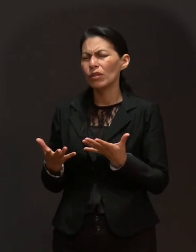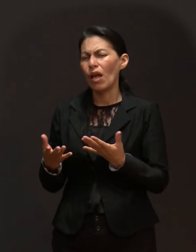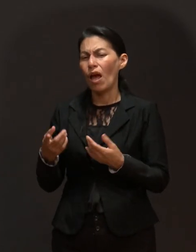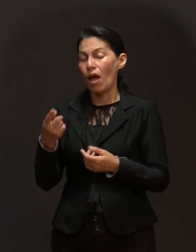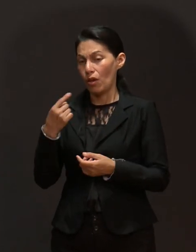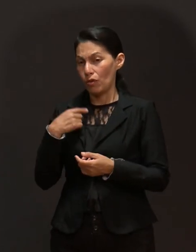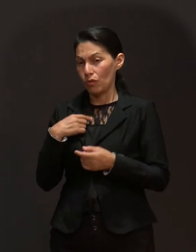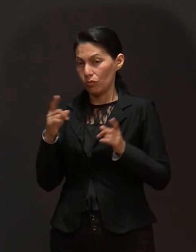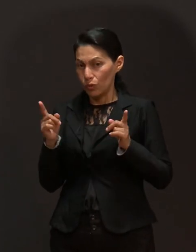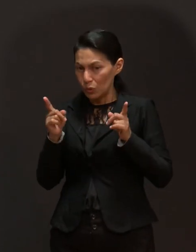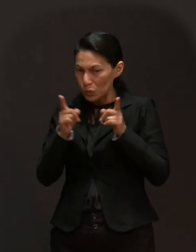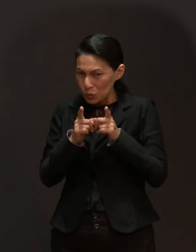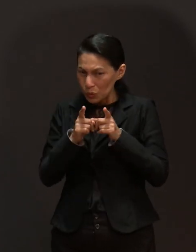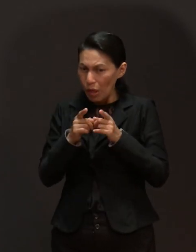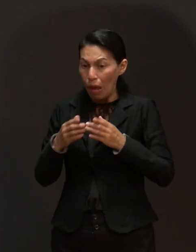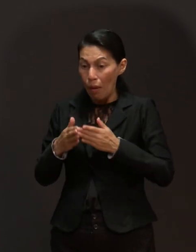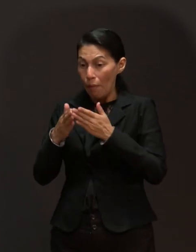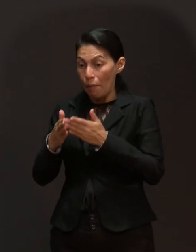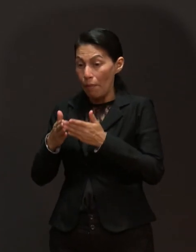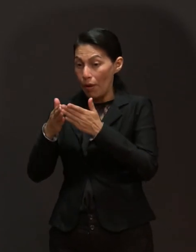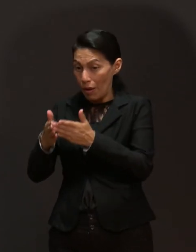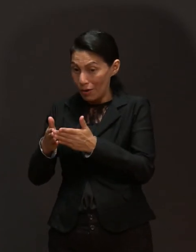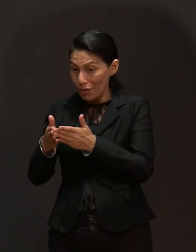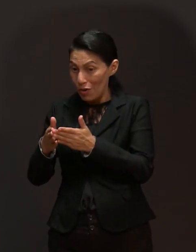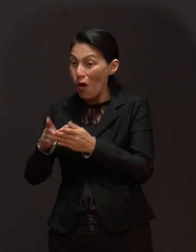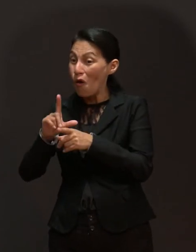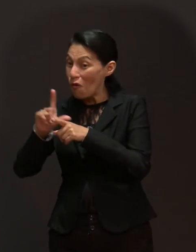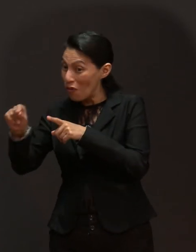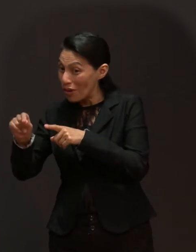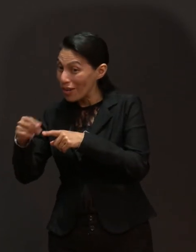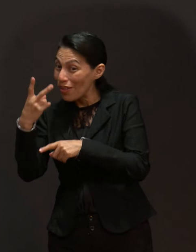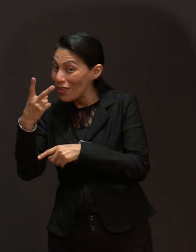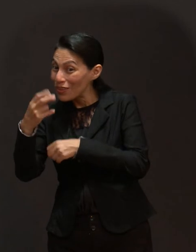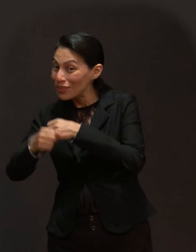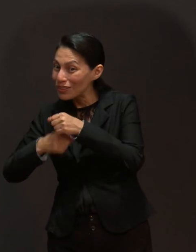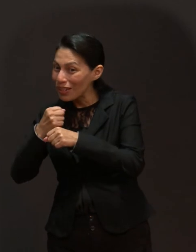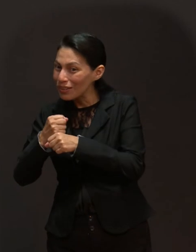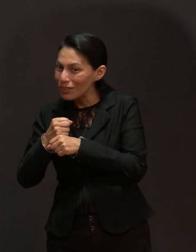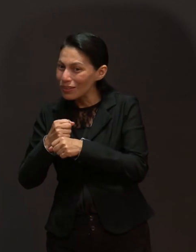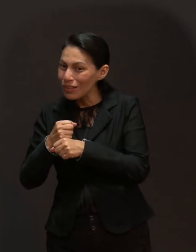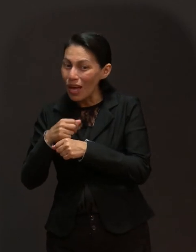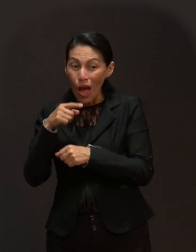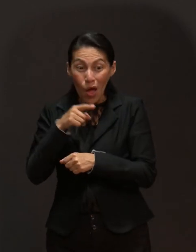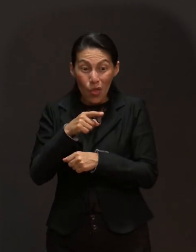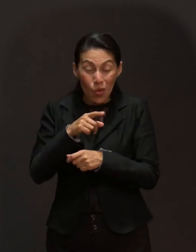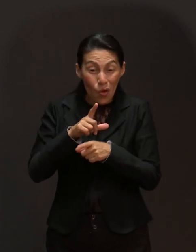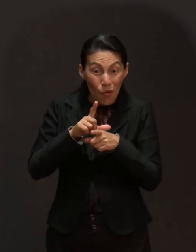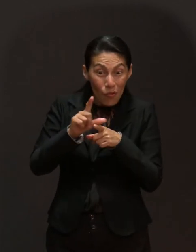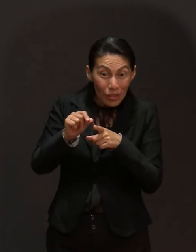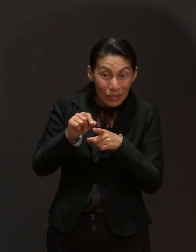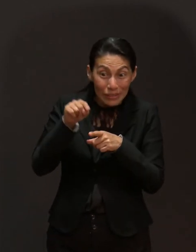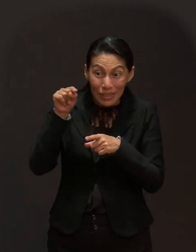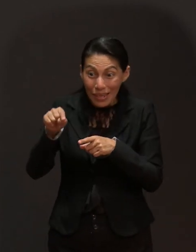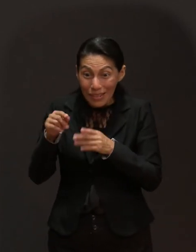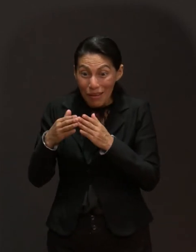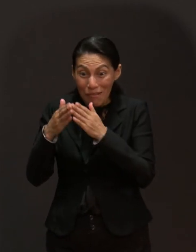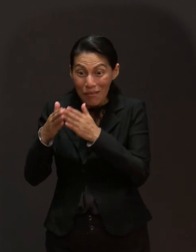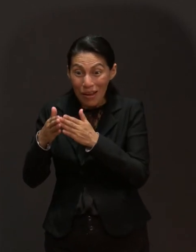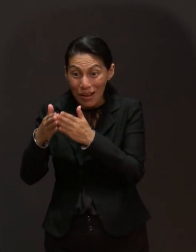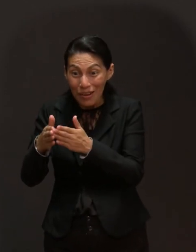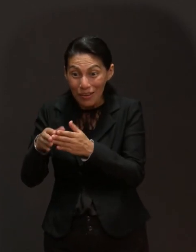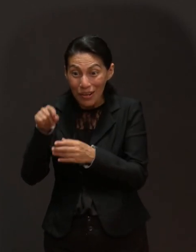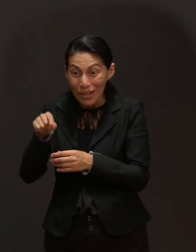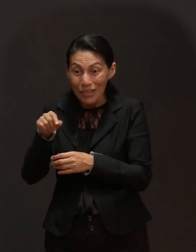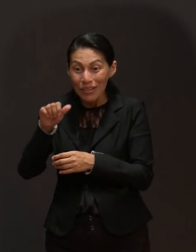se fueron dando les resumo que yo fui al barquito trabajé dos años Usted fuiste de misionera al Amazonas boliviano